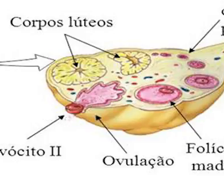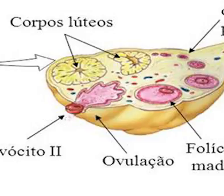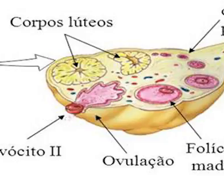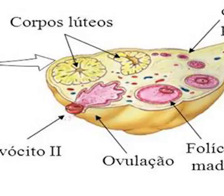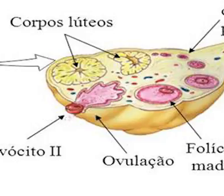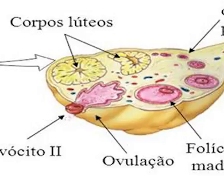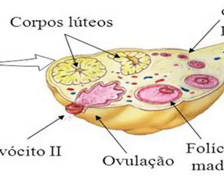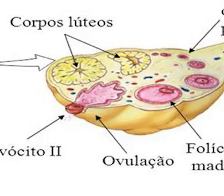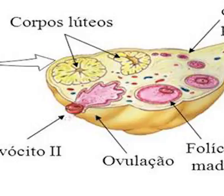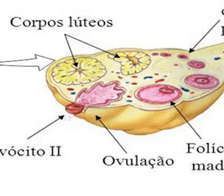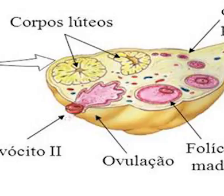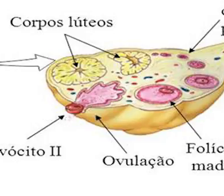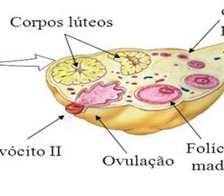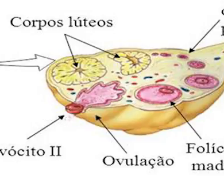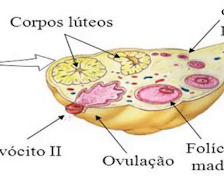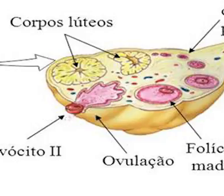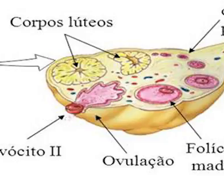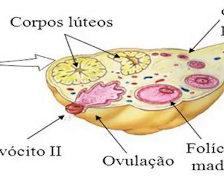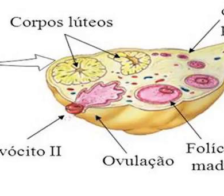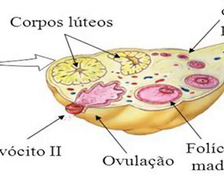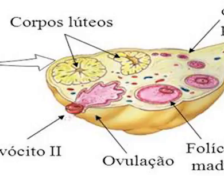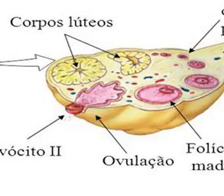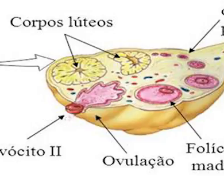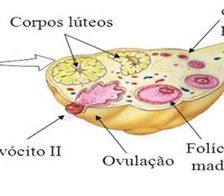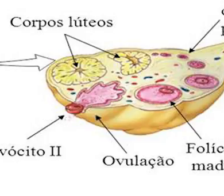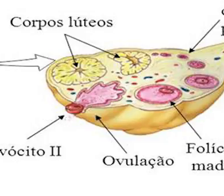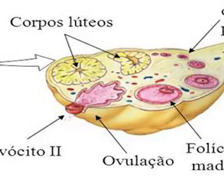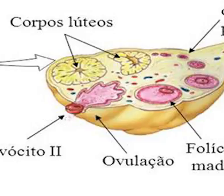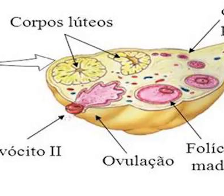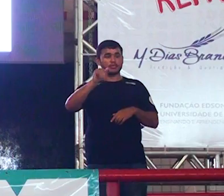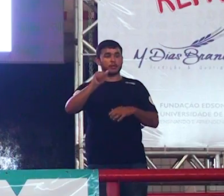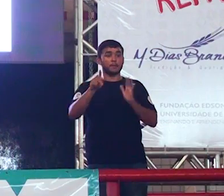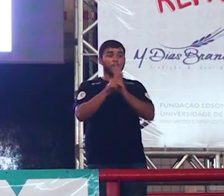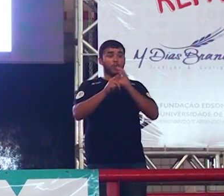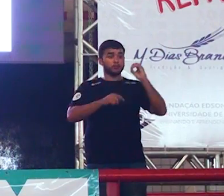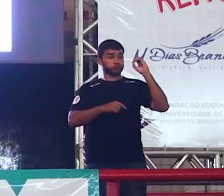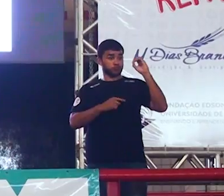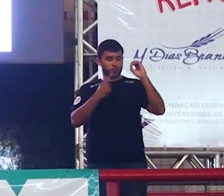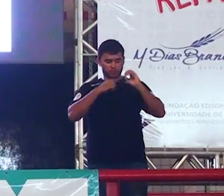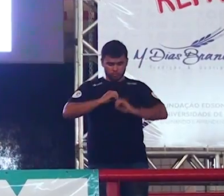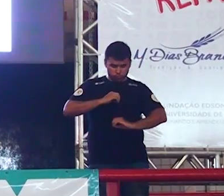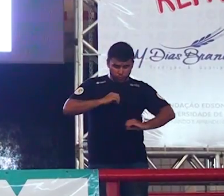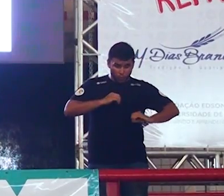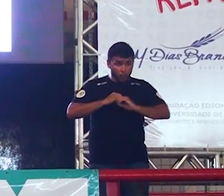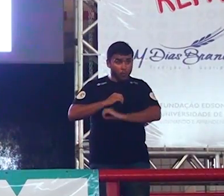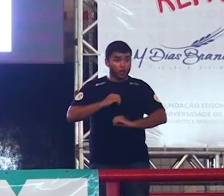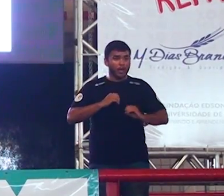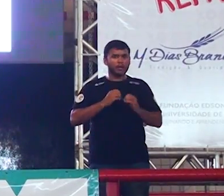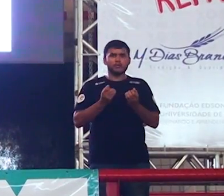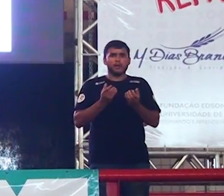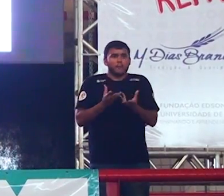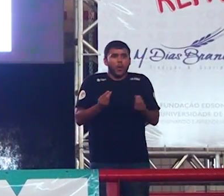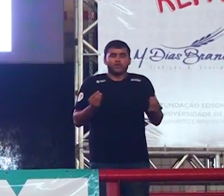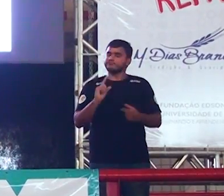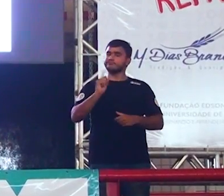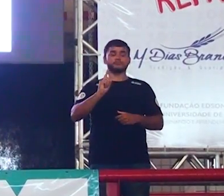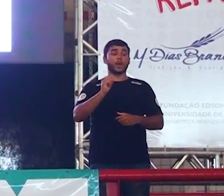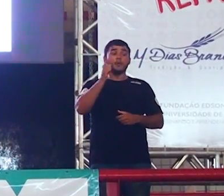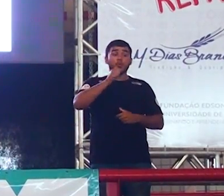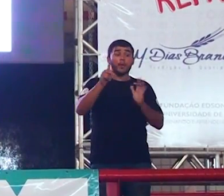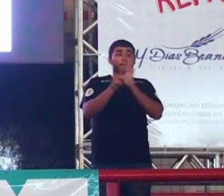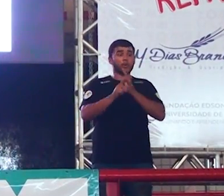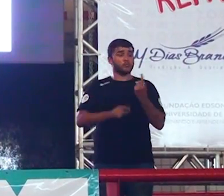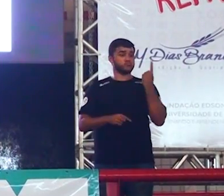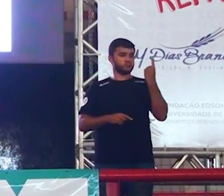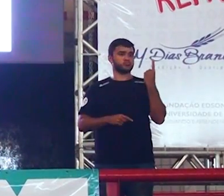cada ovogônia se forma apenas um gameta feminino. É por isso que eu falei para vocês que o sistema